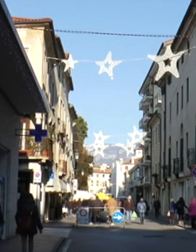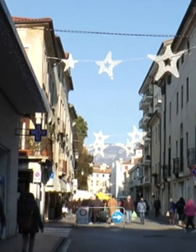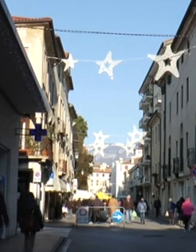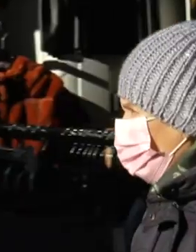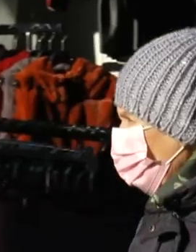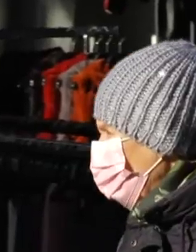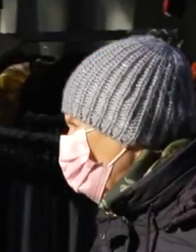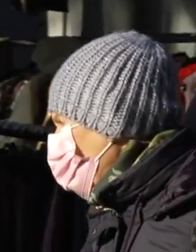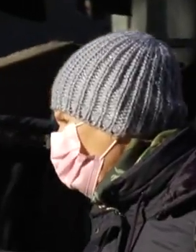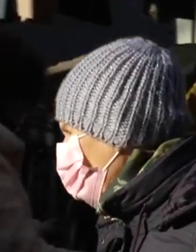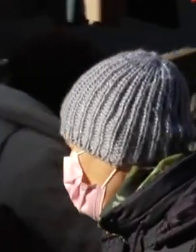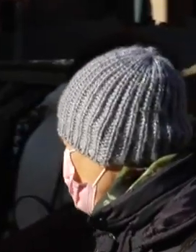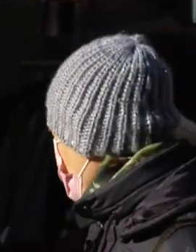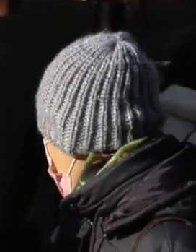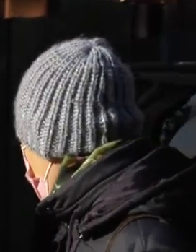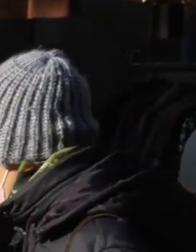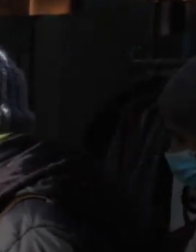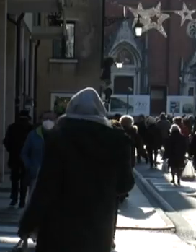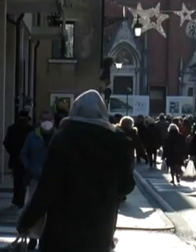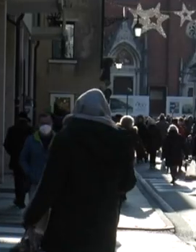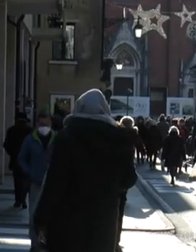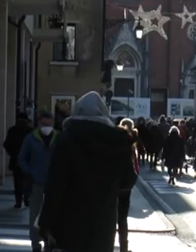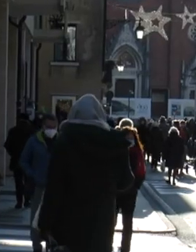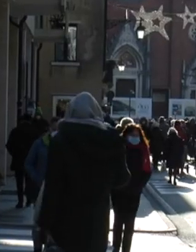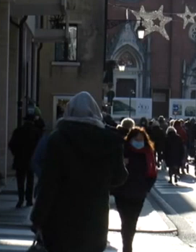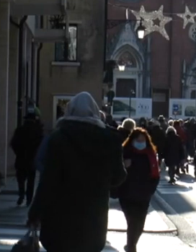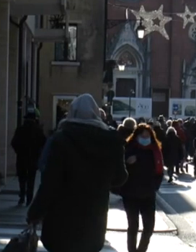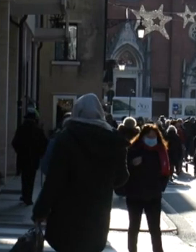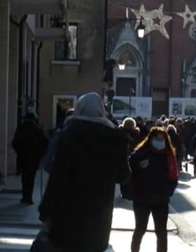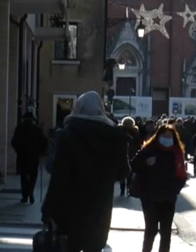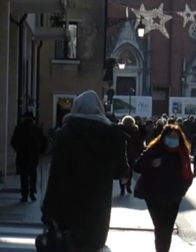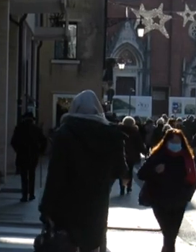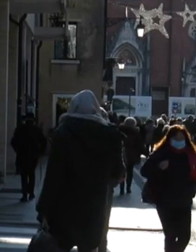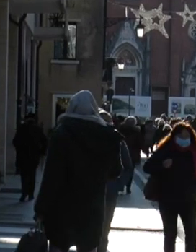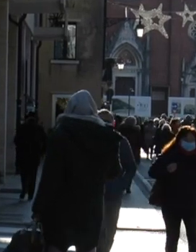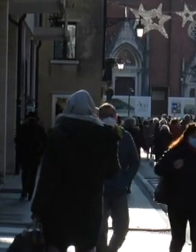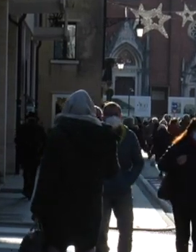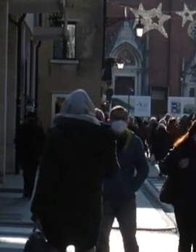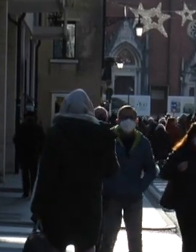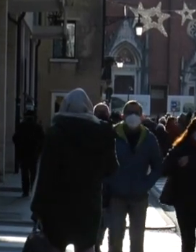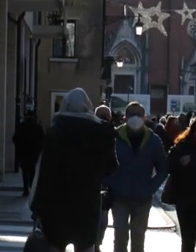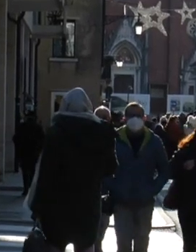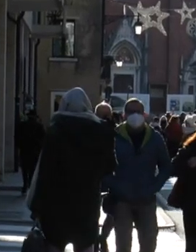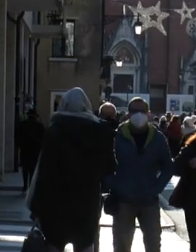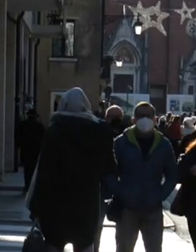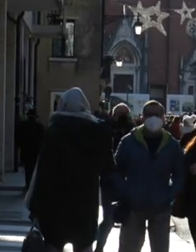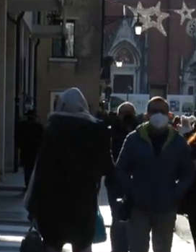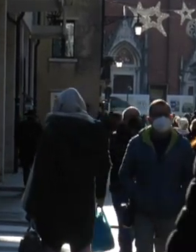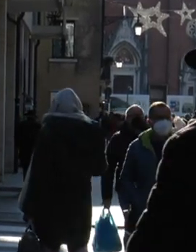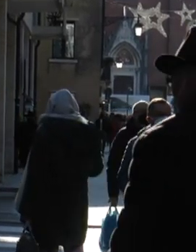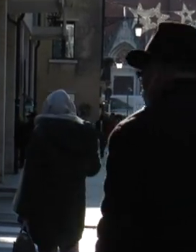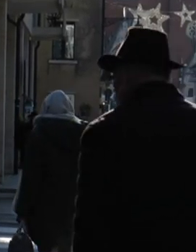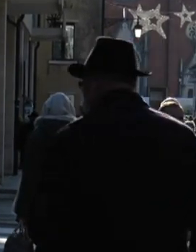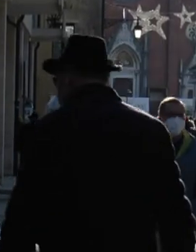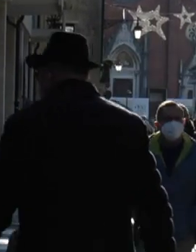delle mascherine all'aperto con le note eccezioni per i più piccoli e per chi versa in condizioni di salute incompatibili con i dispositivi